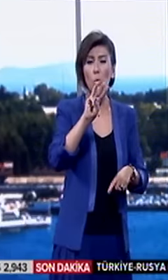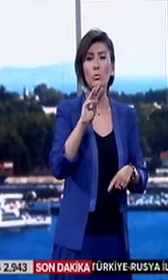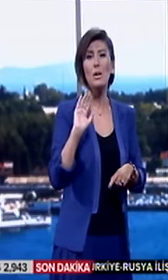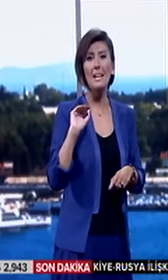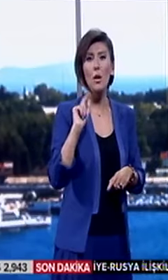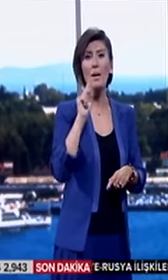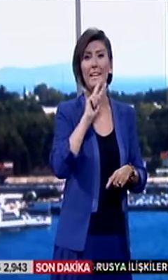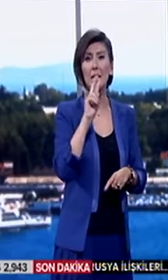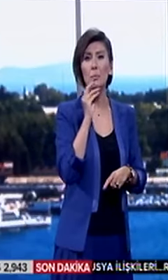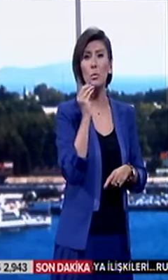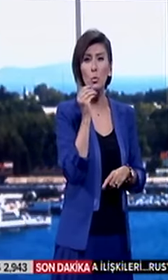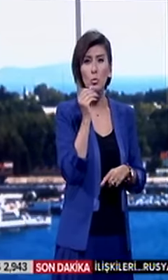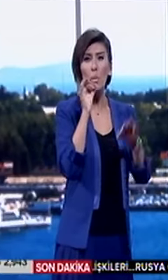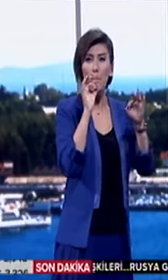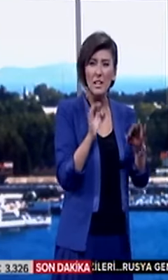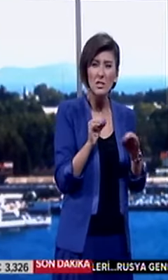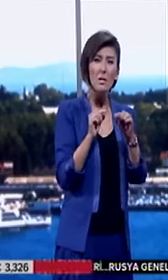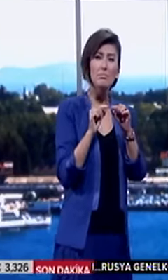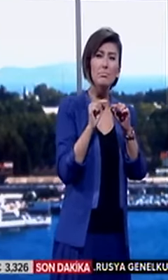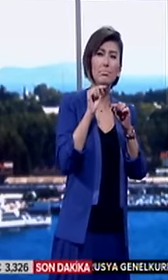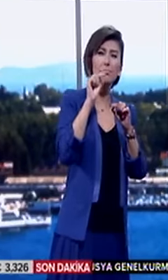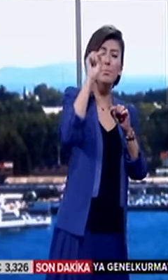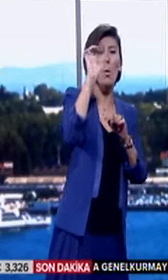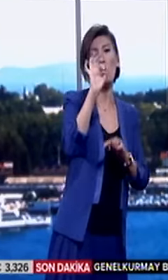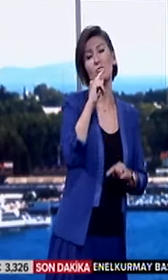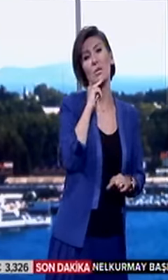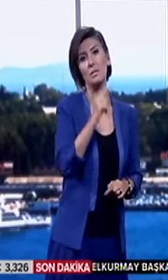ve aks aralığına göre artacak.